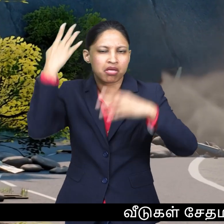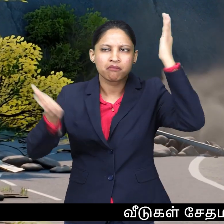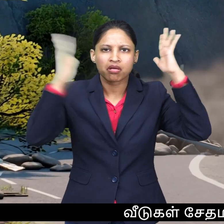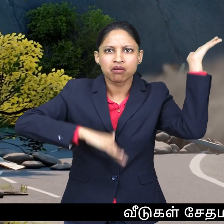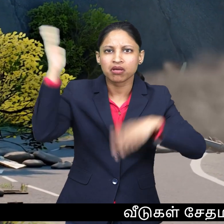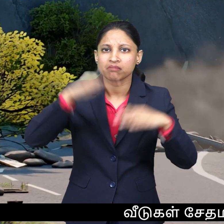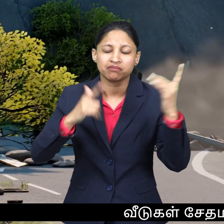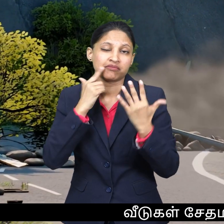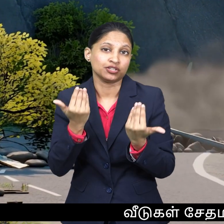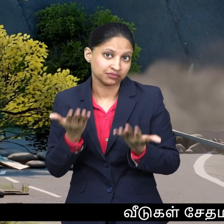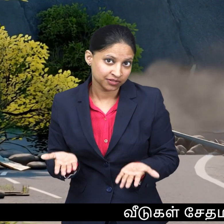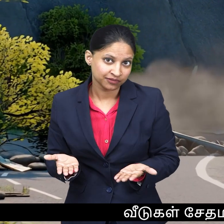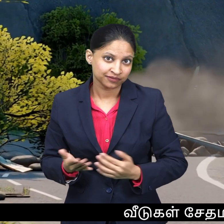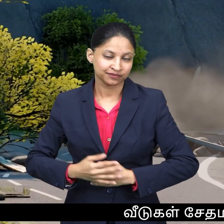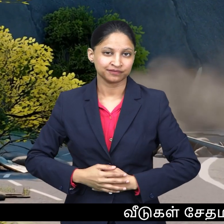விழலாம்.